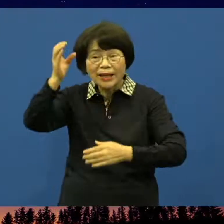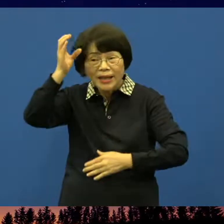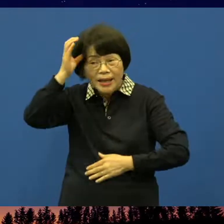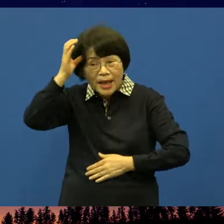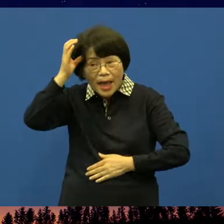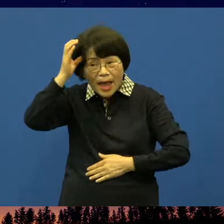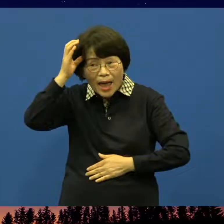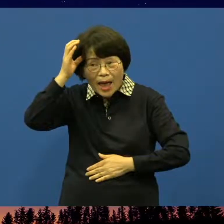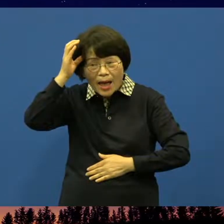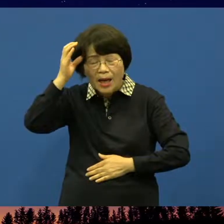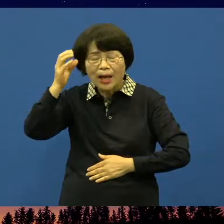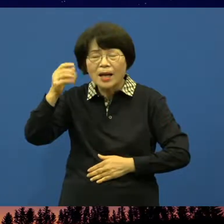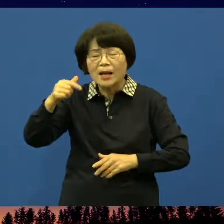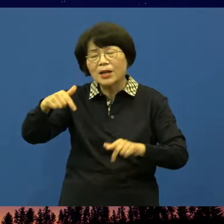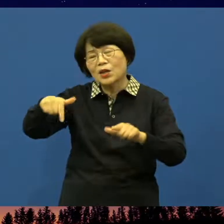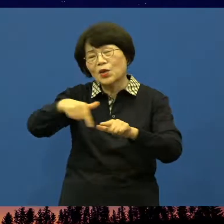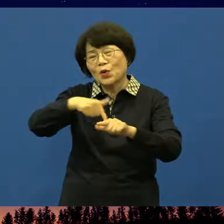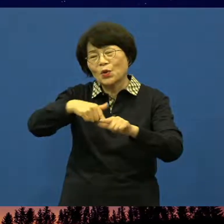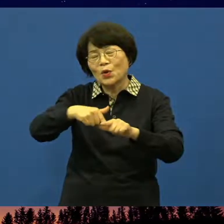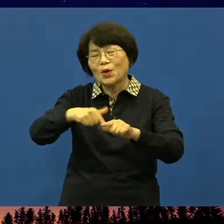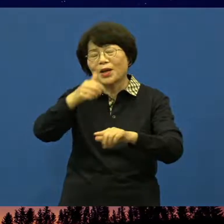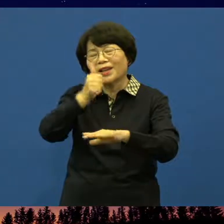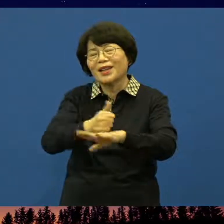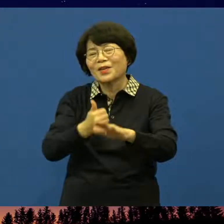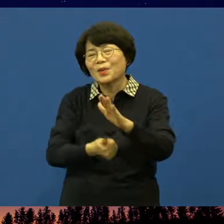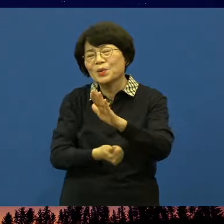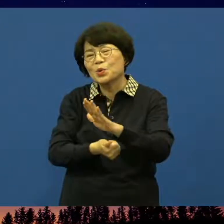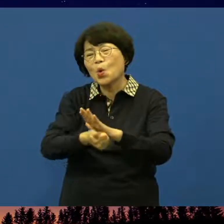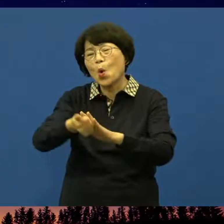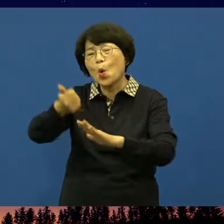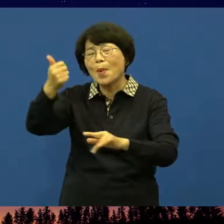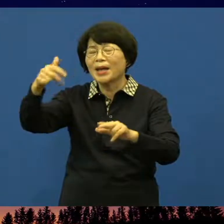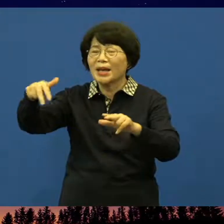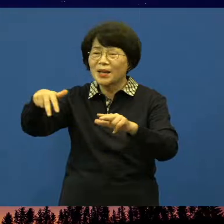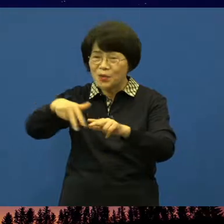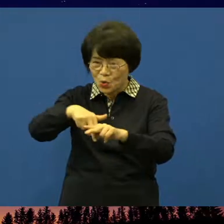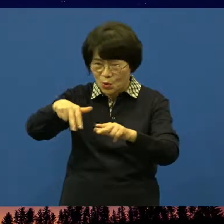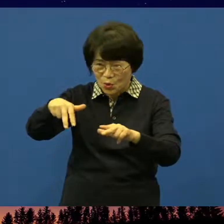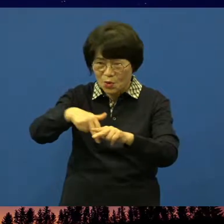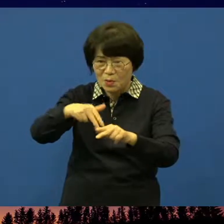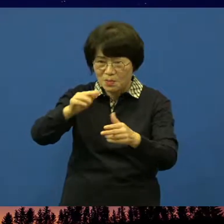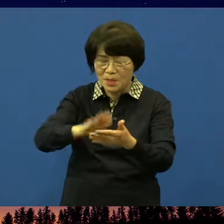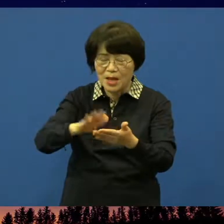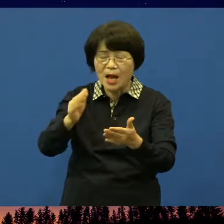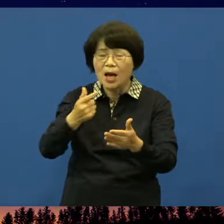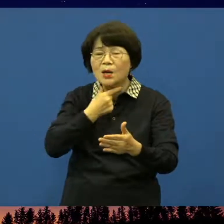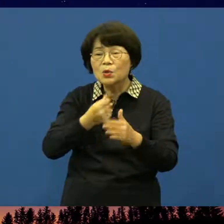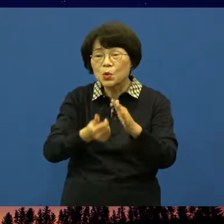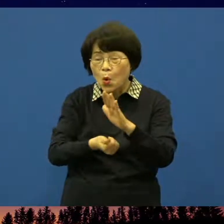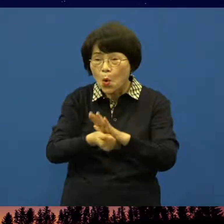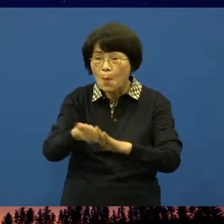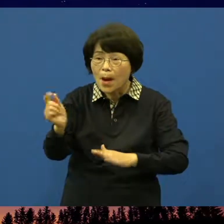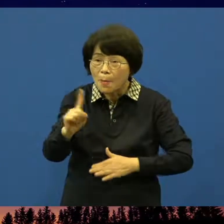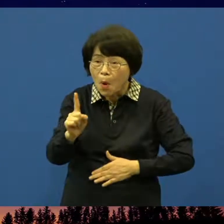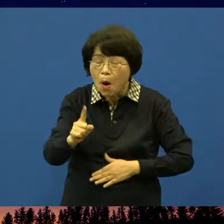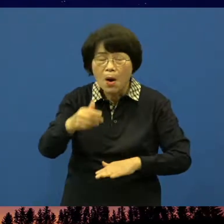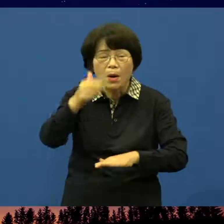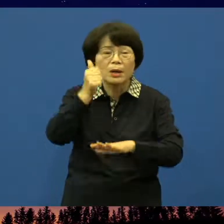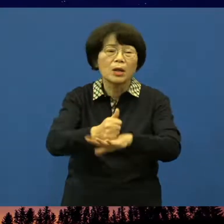우리 소망의 종교라고 해야지. 소망의 종교. 소망을 얘기하는 게 뭘까요? 결국은 이긴다는